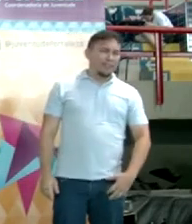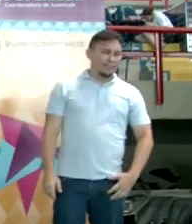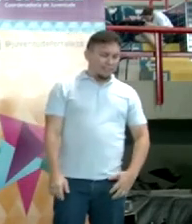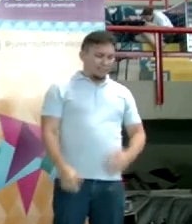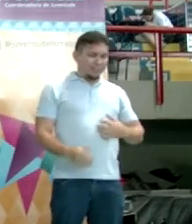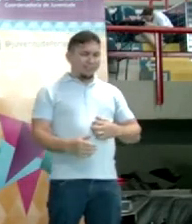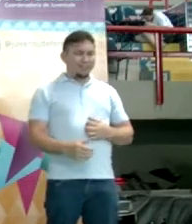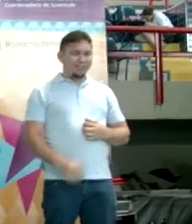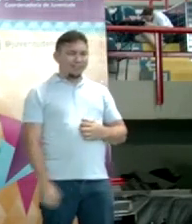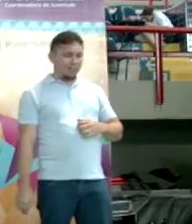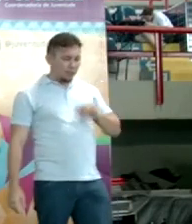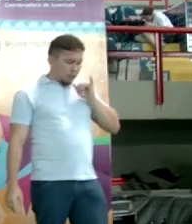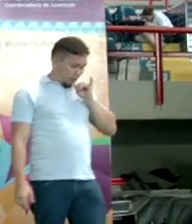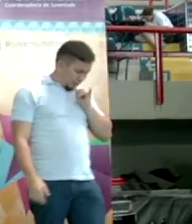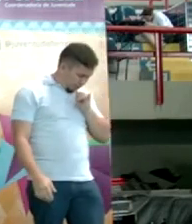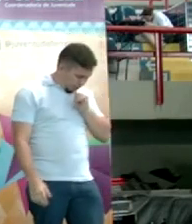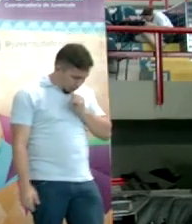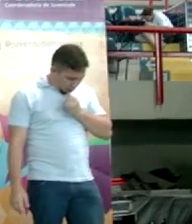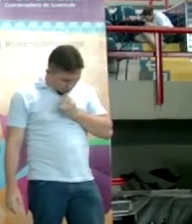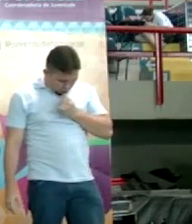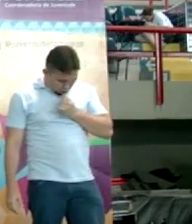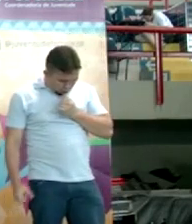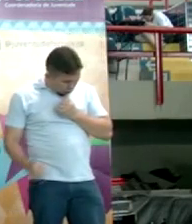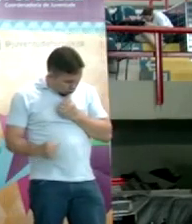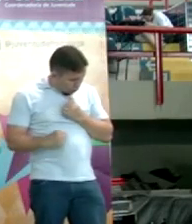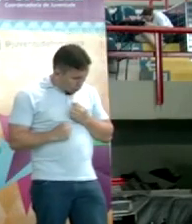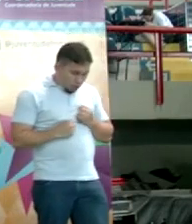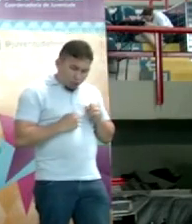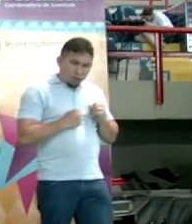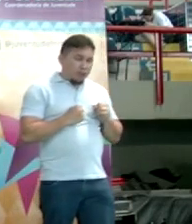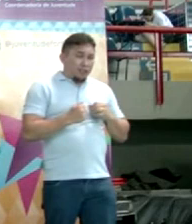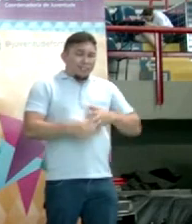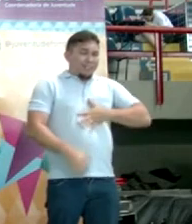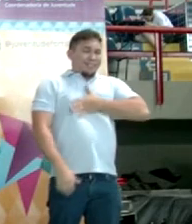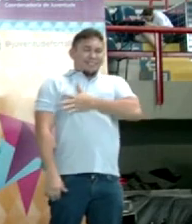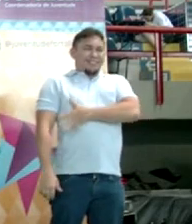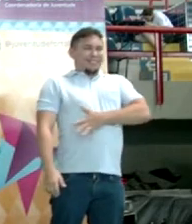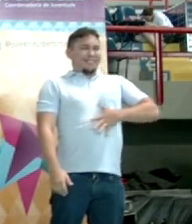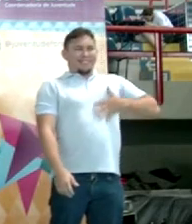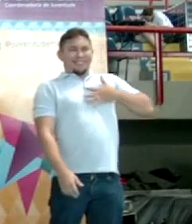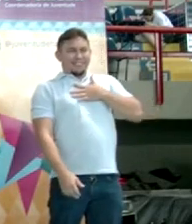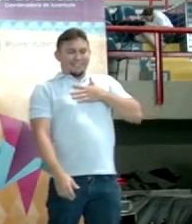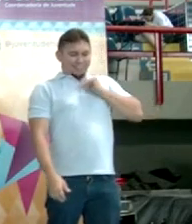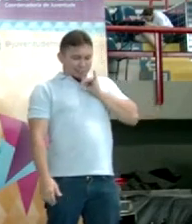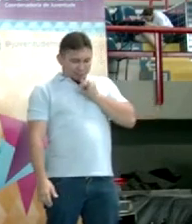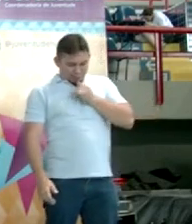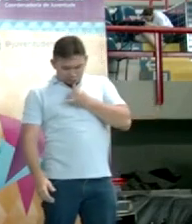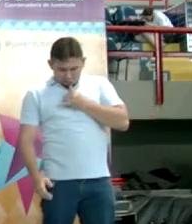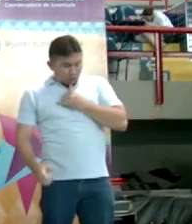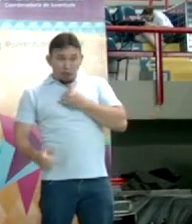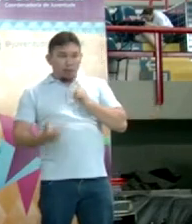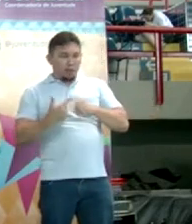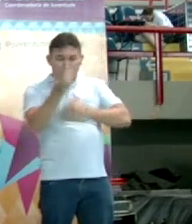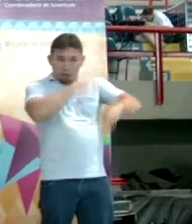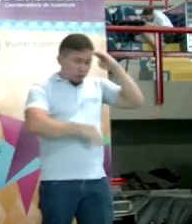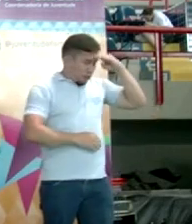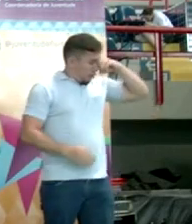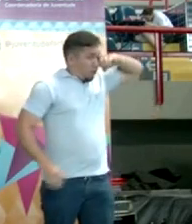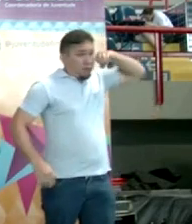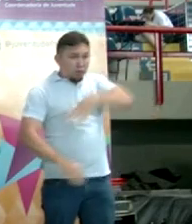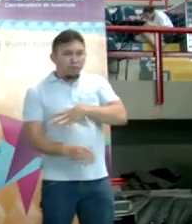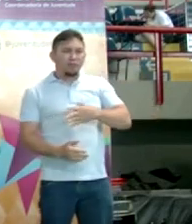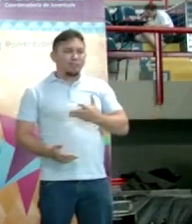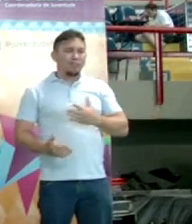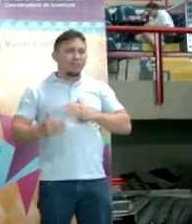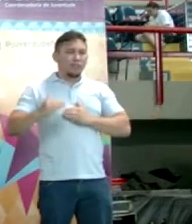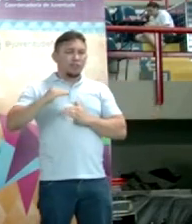vai oscilar na profunda depressão a mais extrema euforia, passando por quem? Por picos de agressividade.